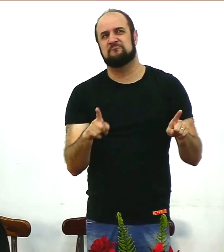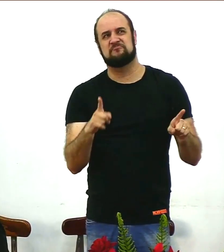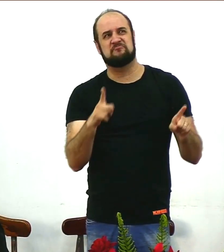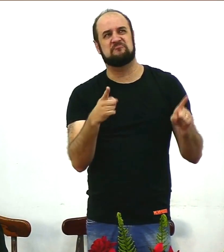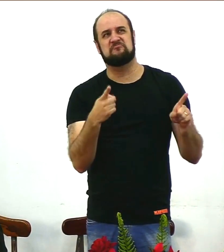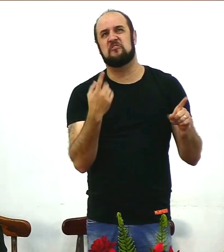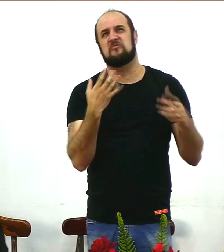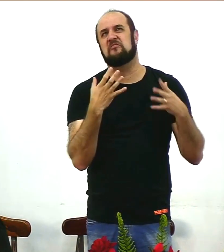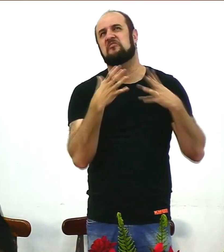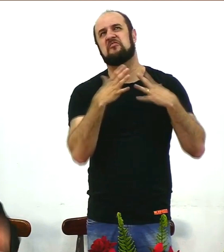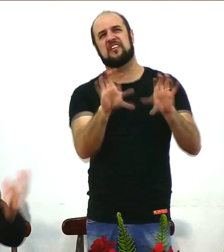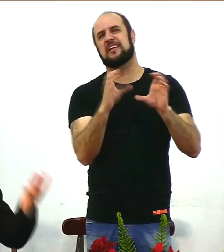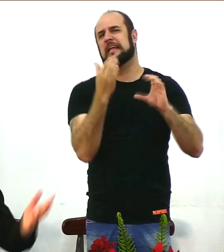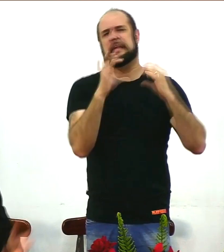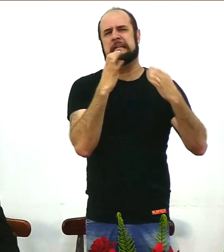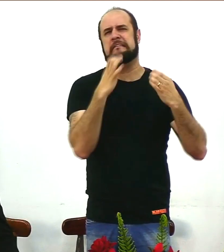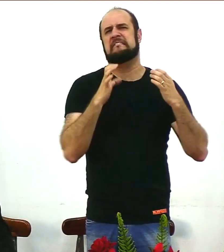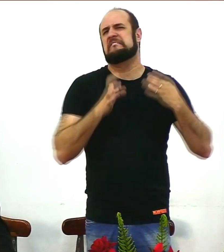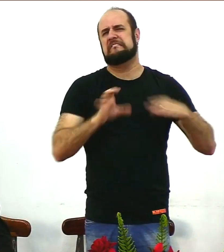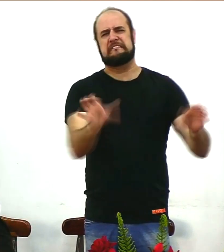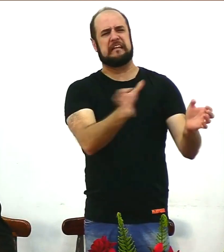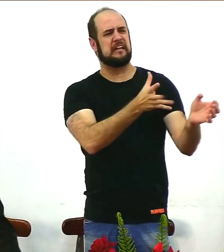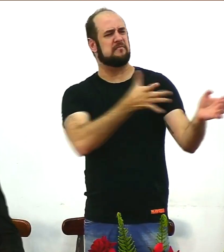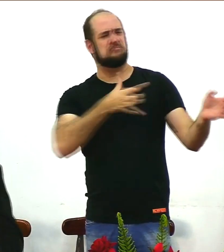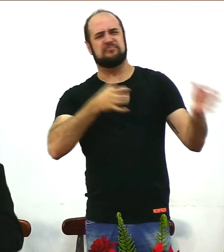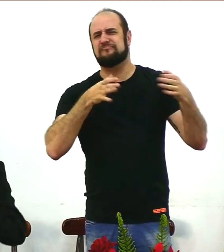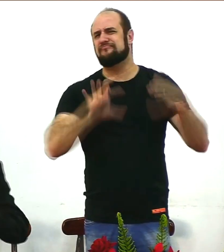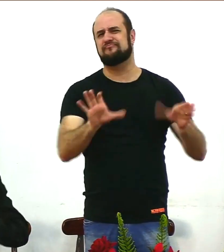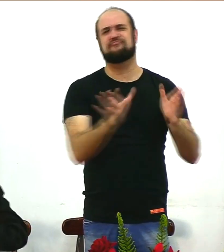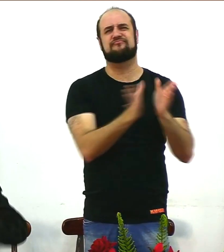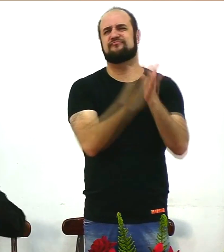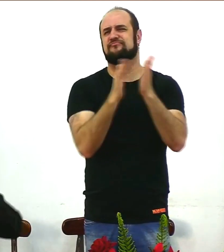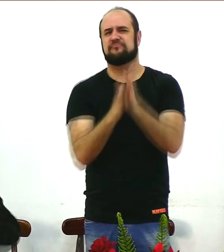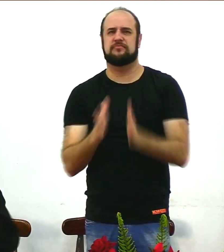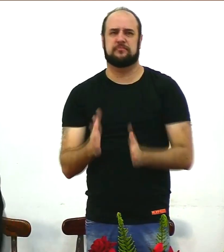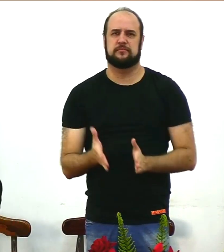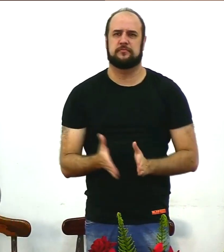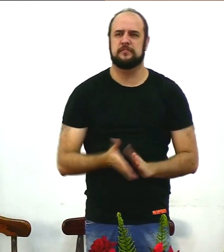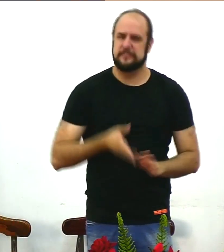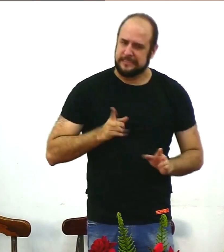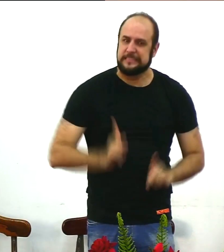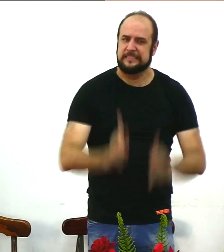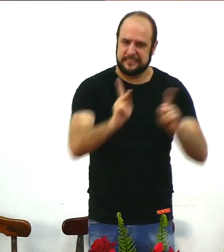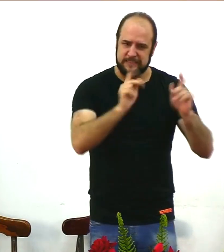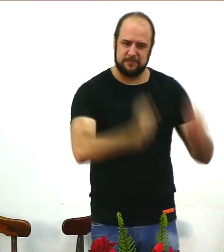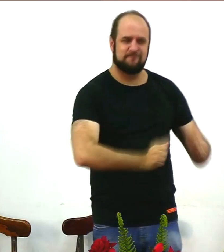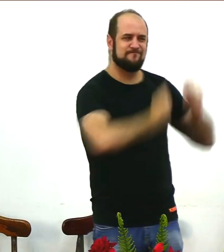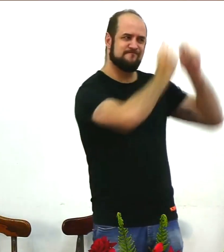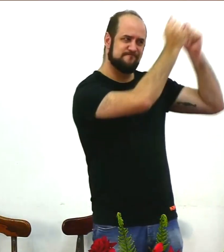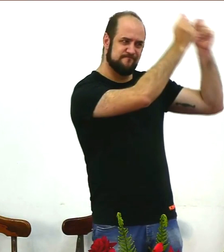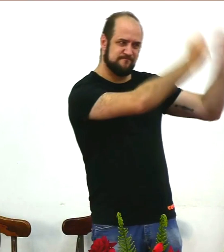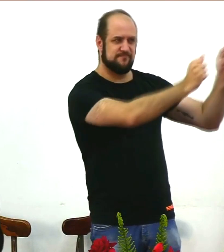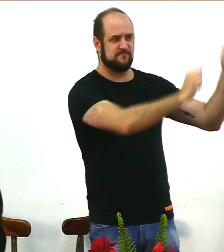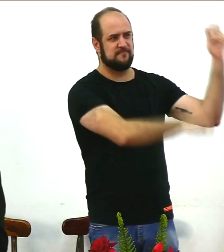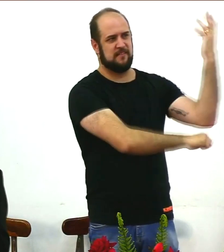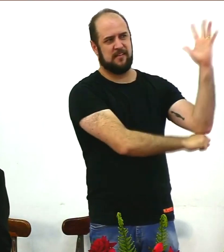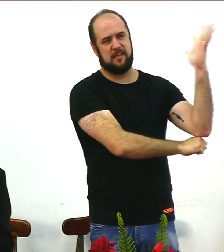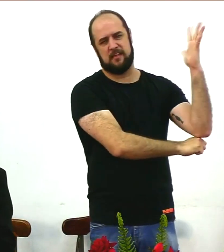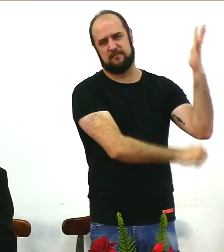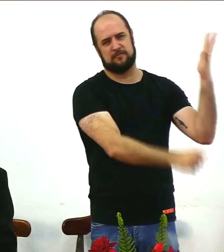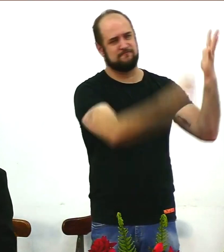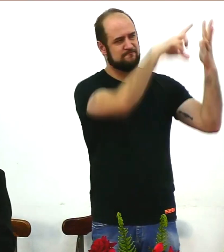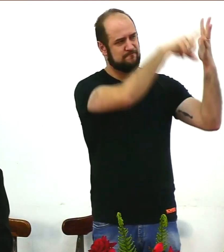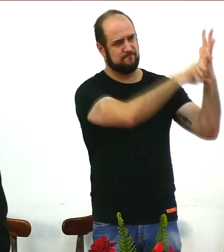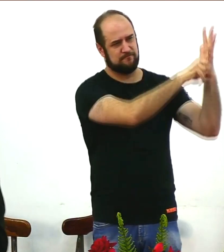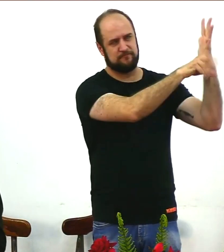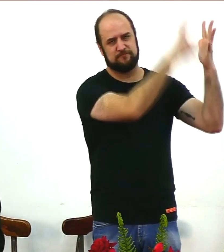fala aqui no versículo 2, nos salgueiros que lá havia, ou seja, nos galhos das árvores, pendurávamos